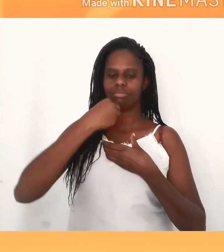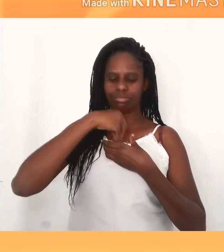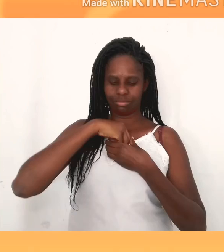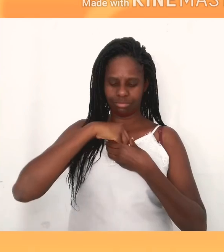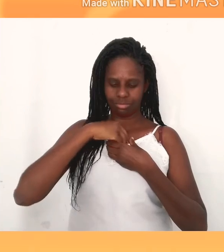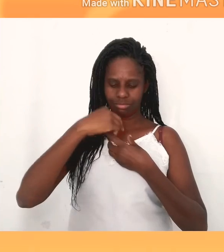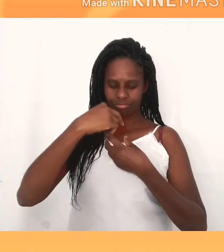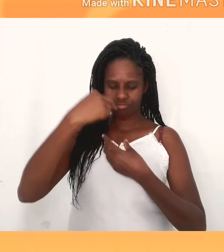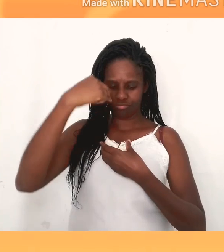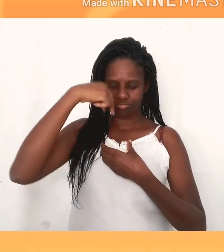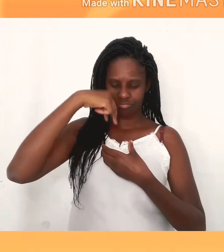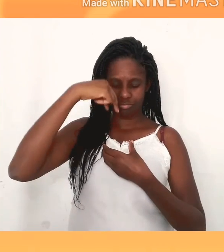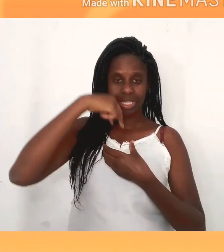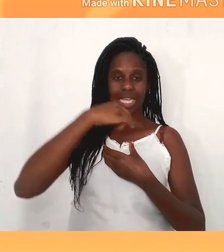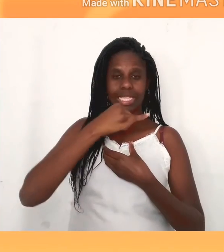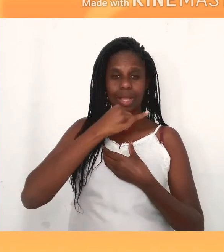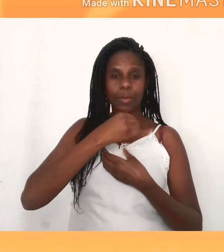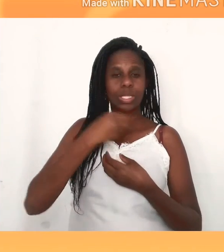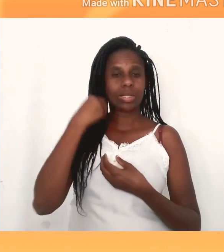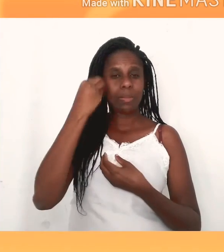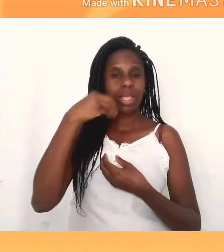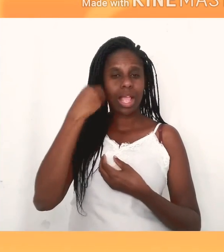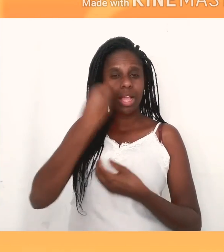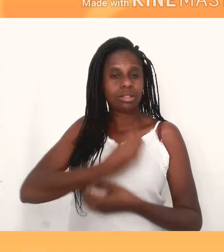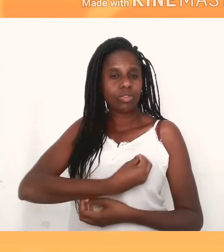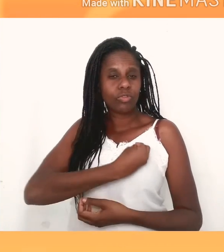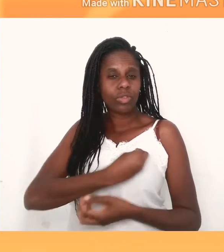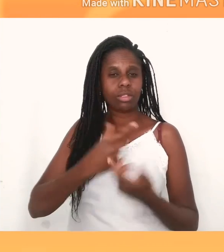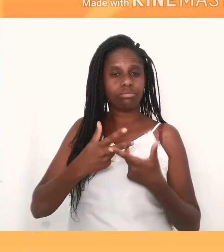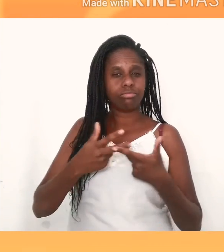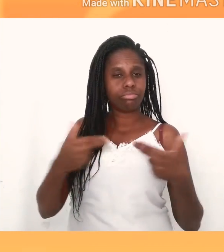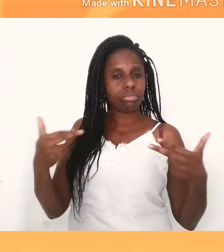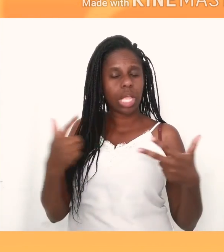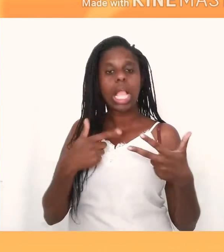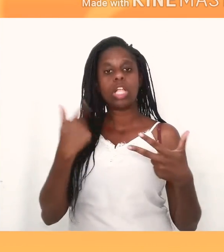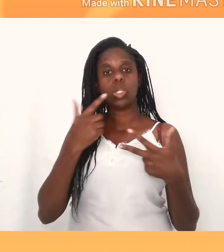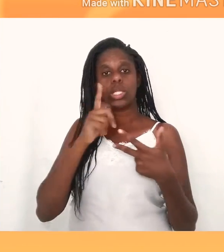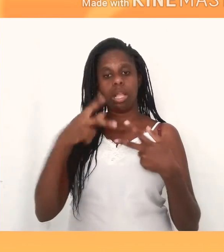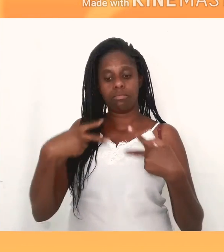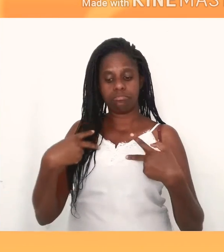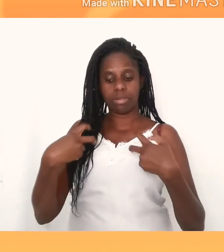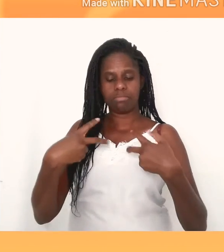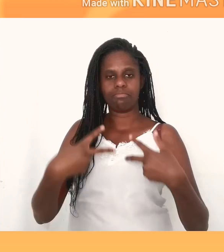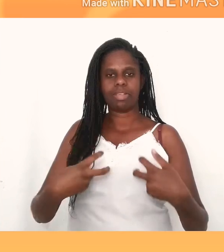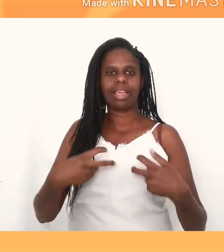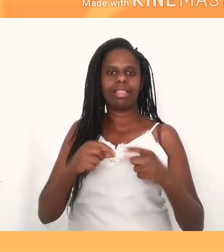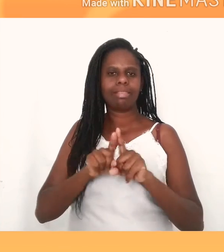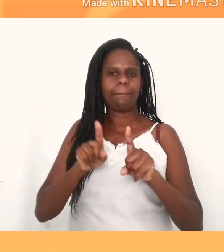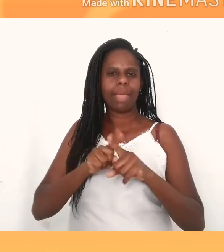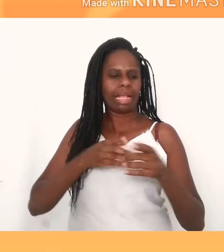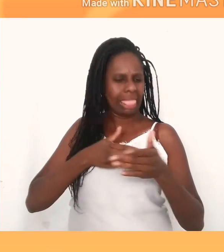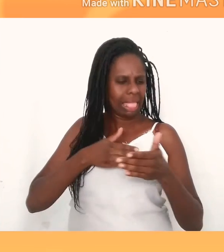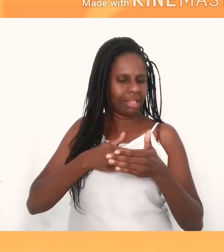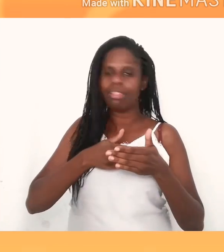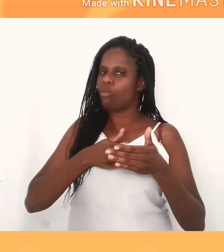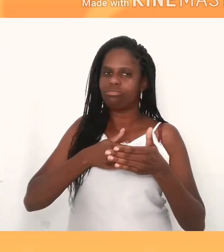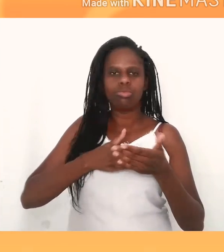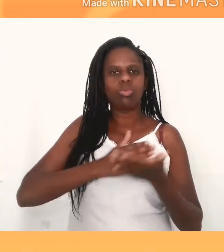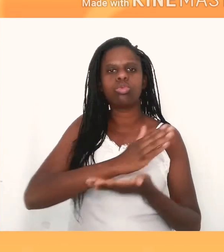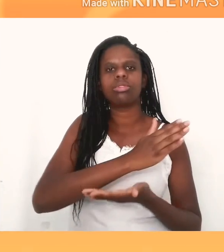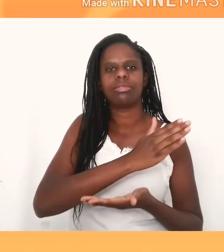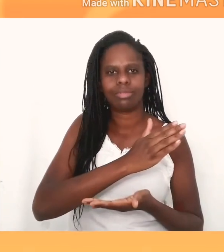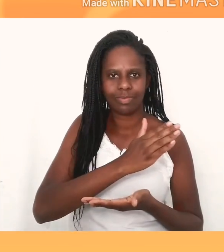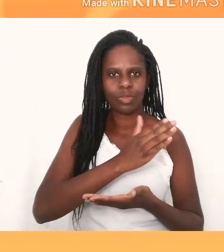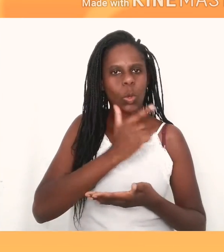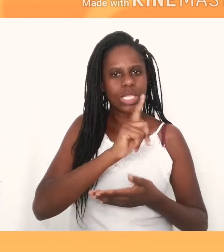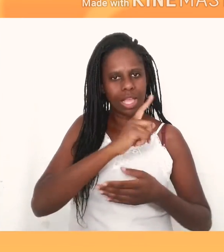gente supere os nossos condicionamentos, das nossas experiências de vida, que muitas vezes deixam as coisas pouco